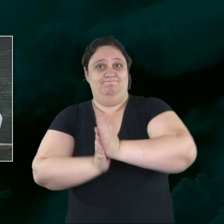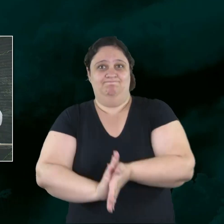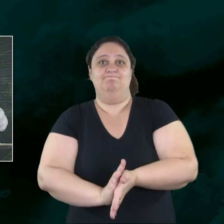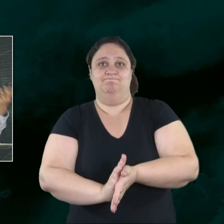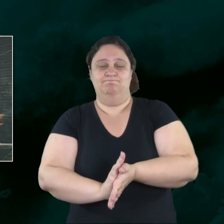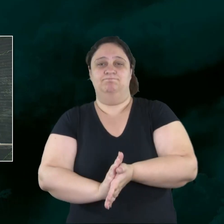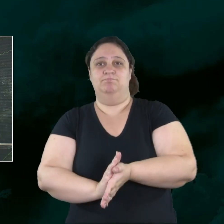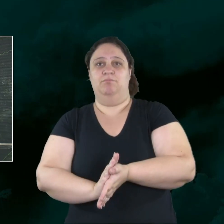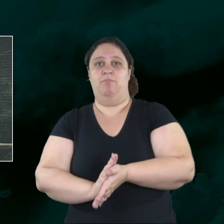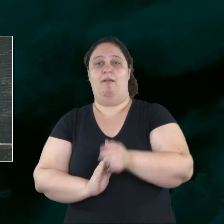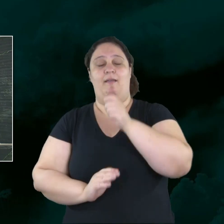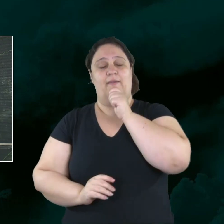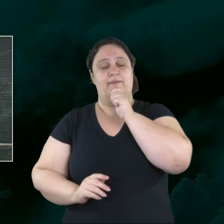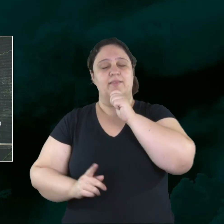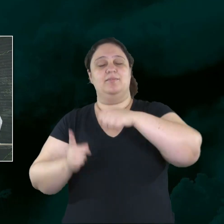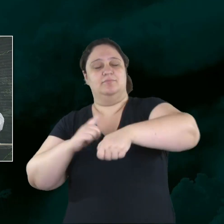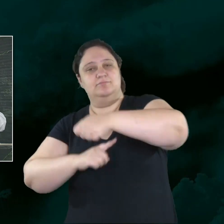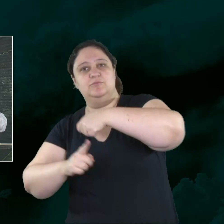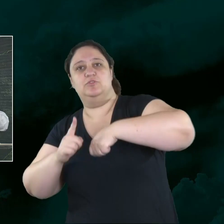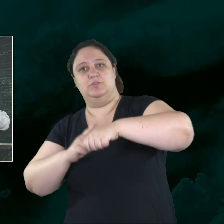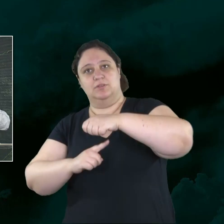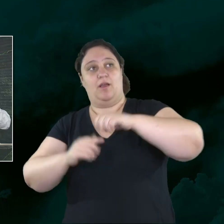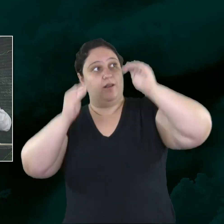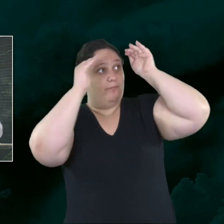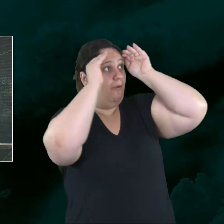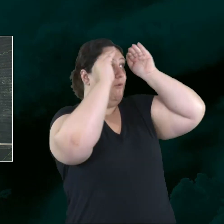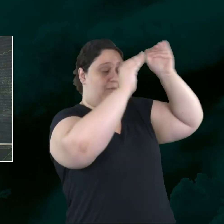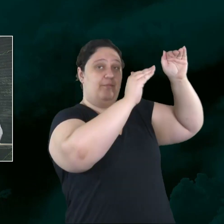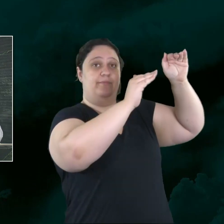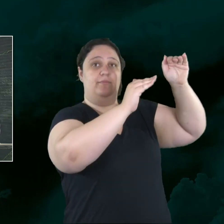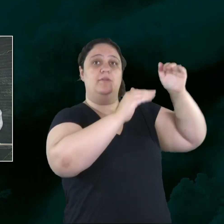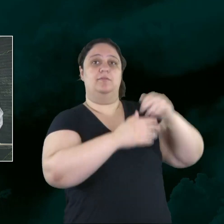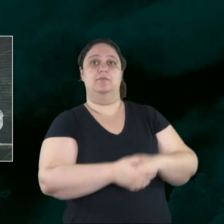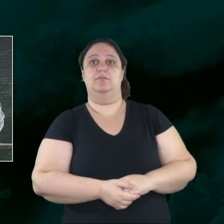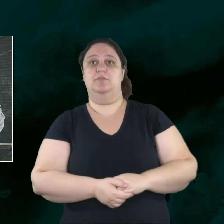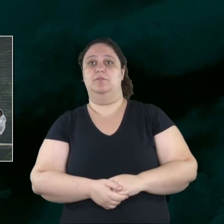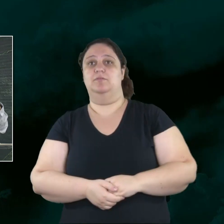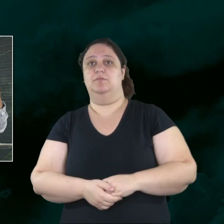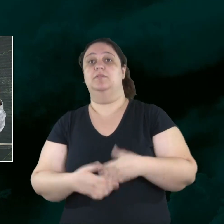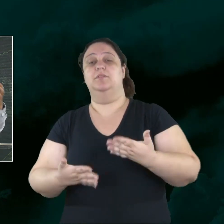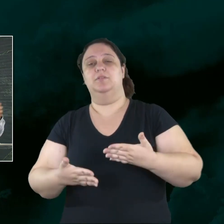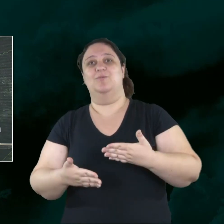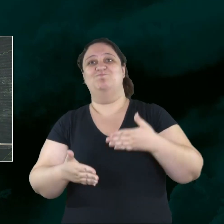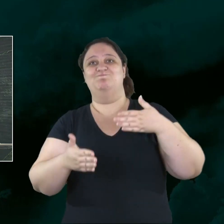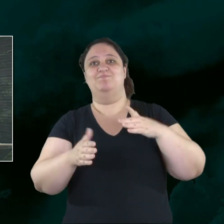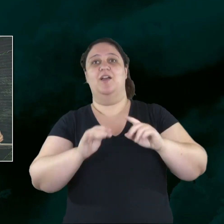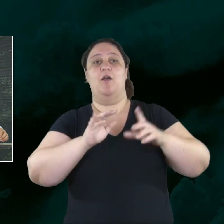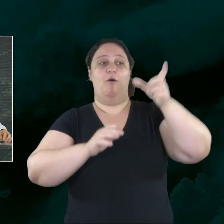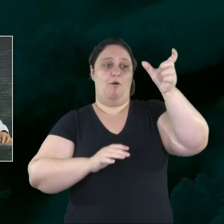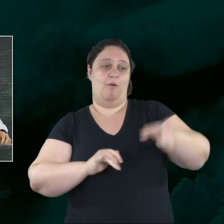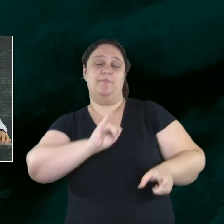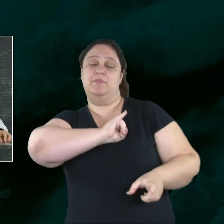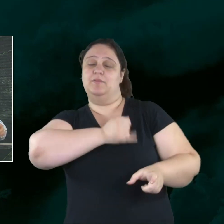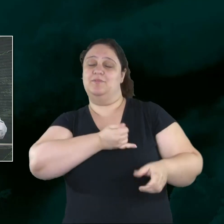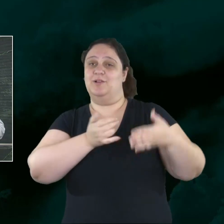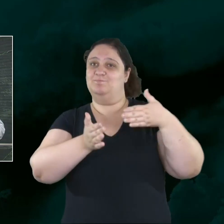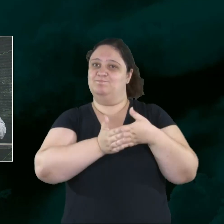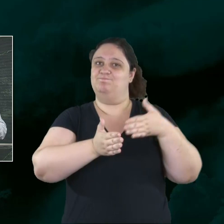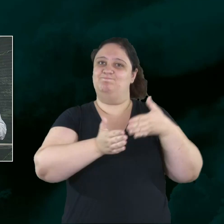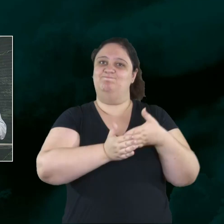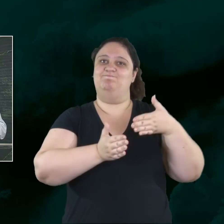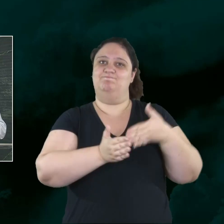sociedade, ainda tem nos países, né? Que isso que impede o surgimento do homem da iniquidade.